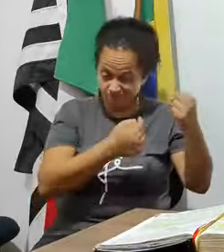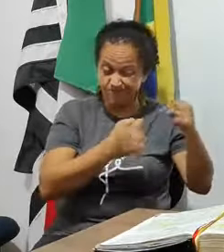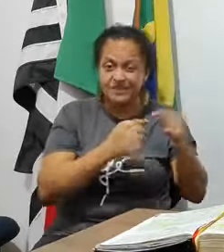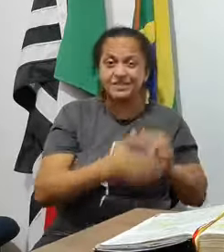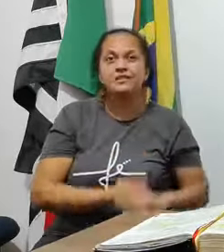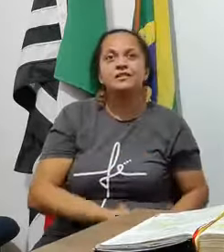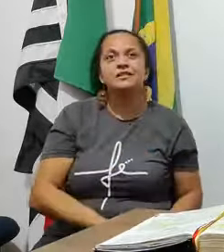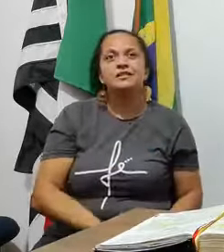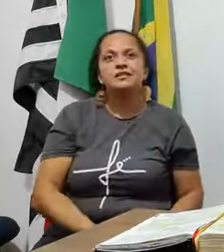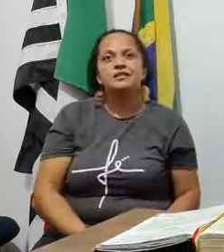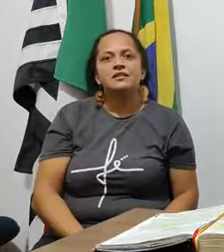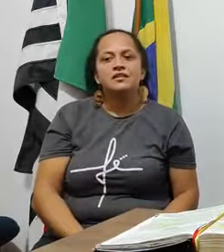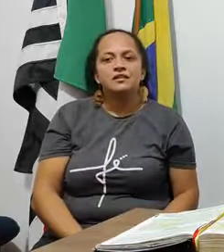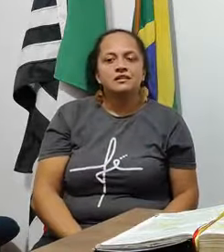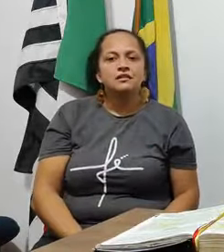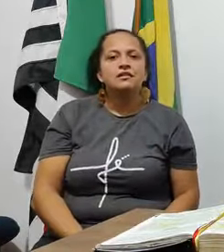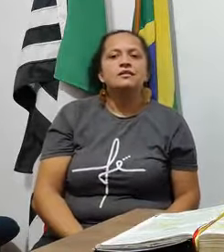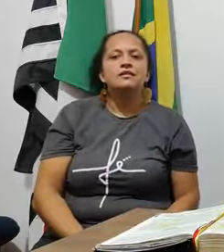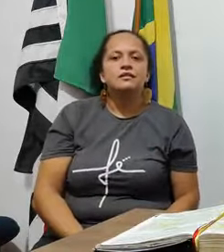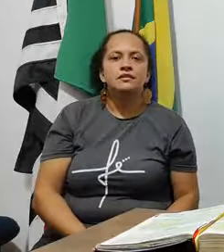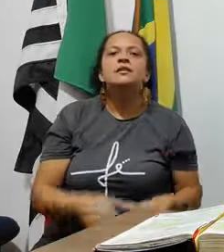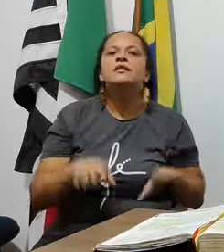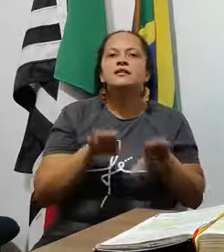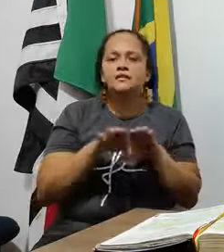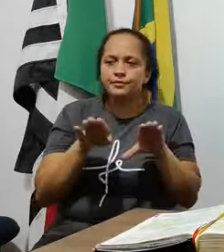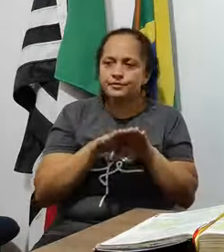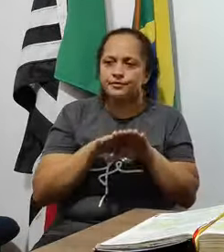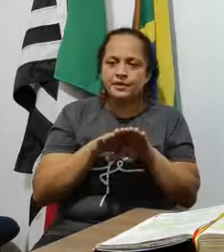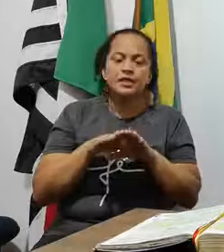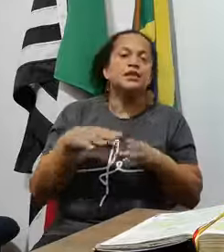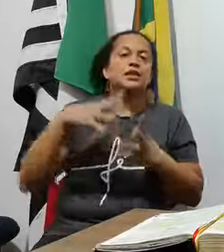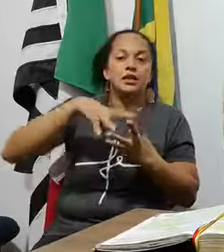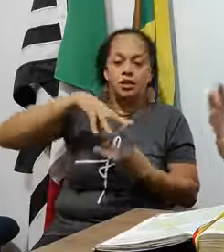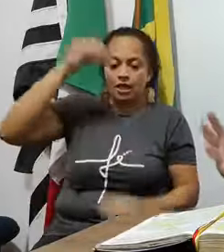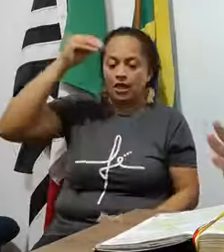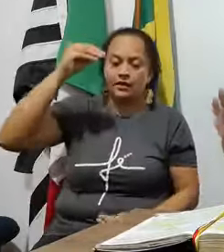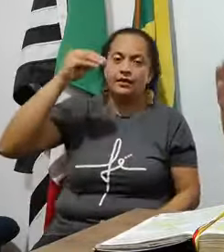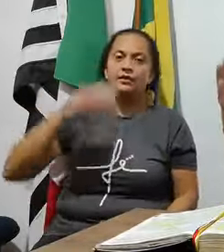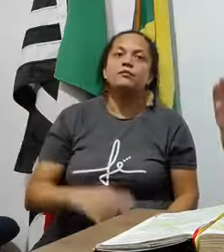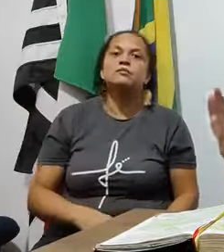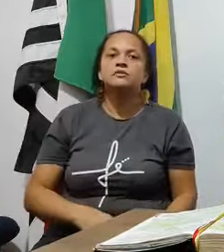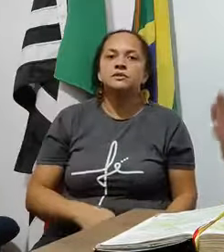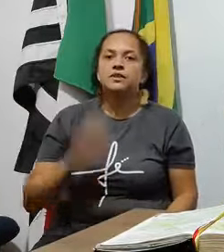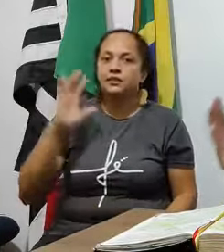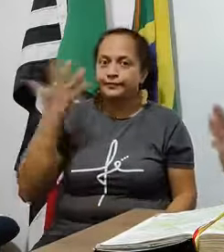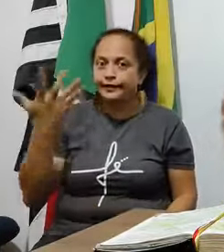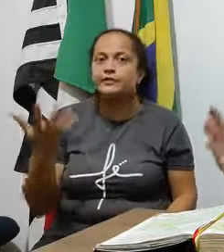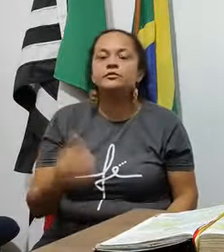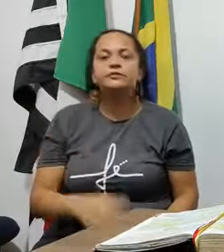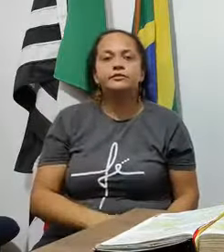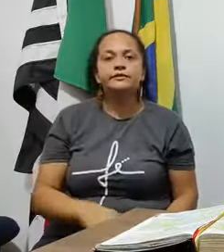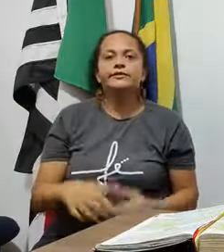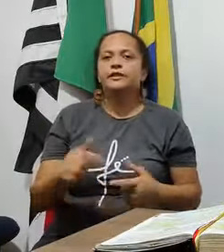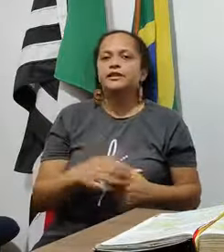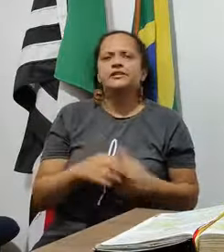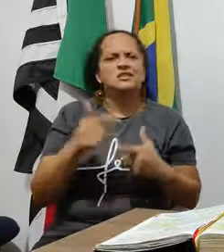diabo, ele ataca a nossa alma em ocasiões